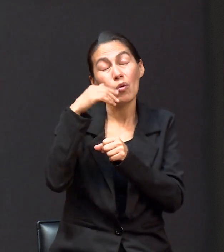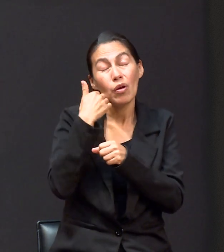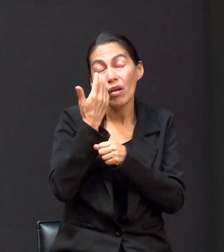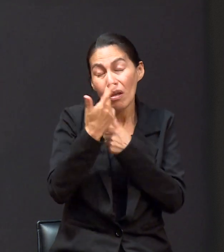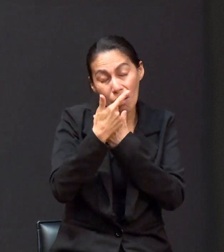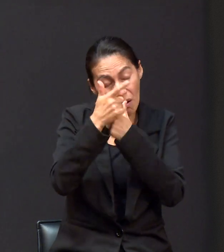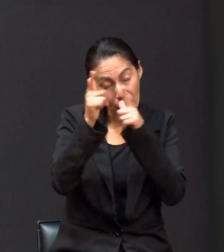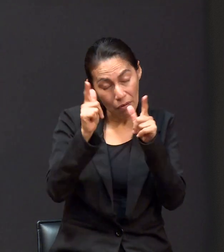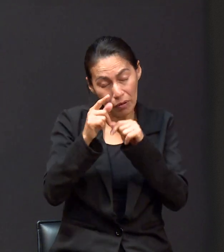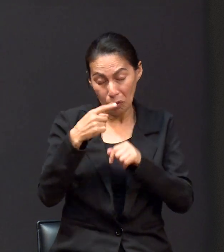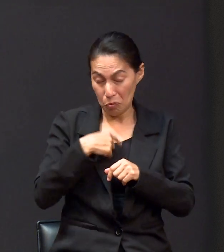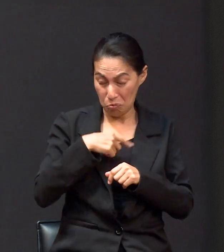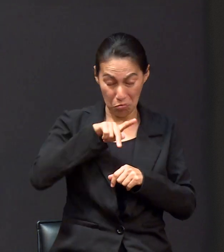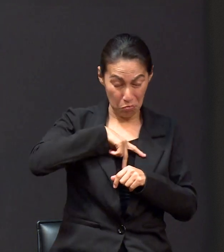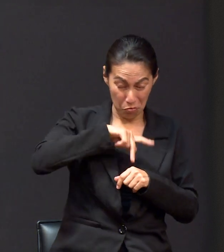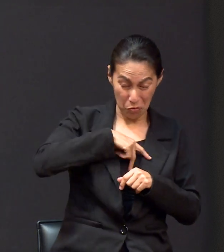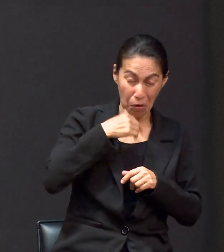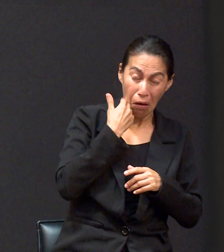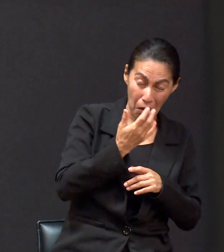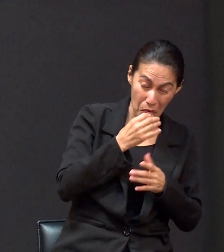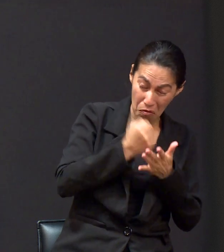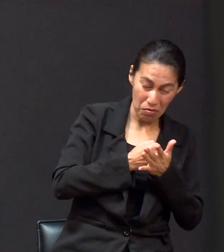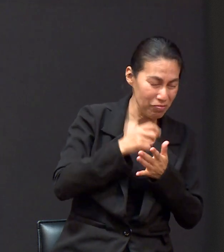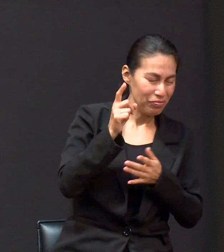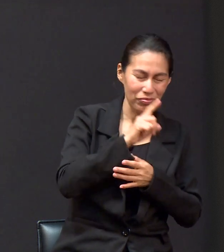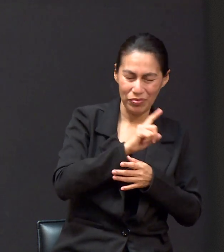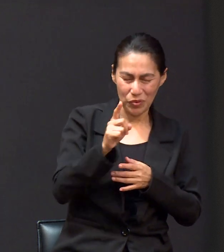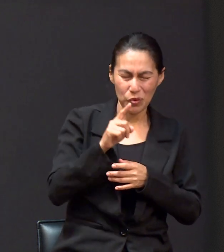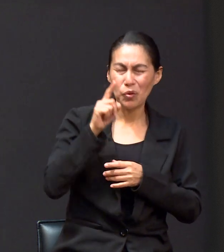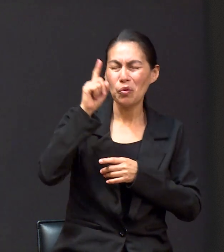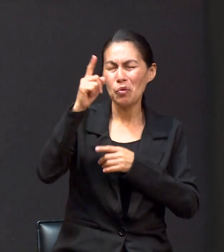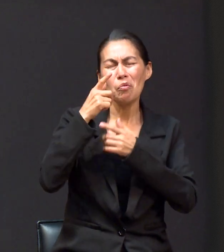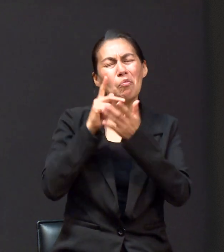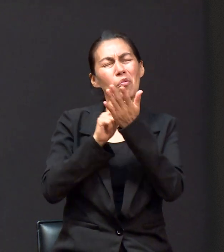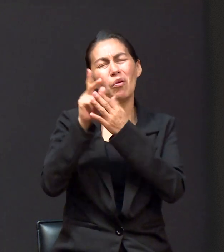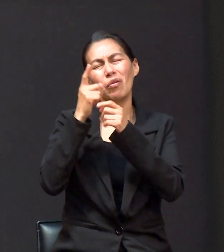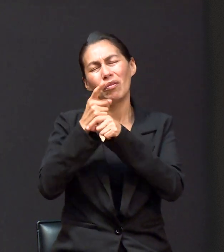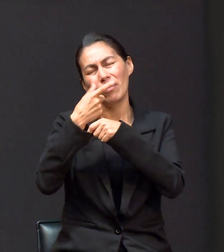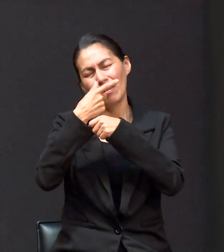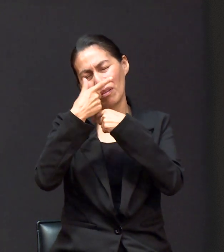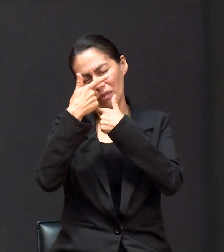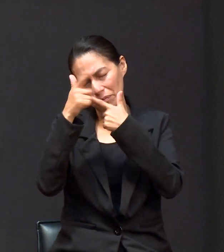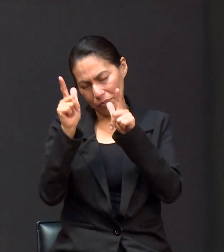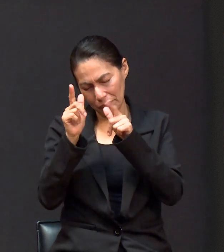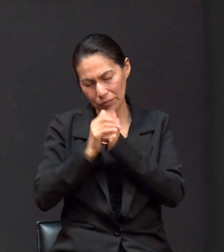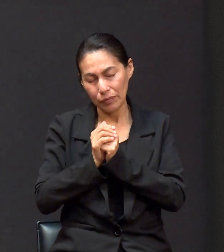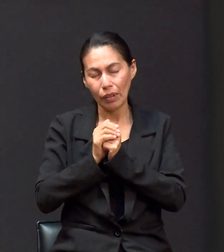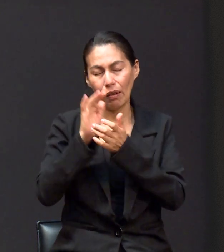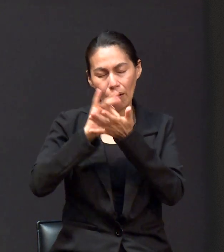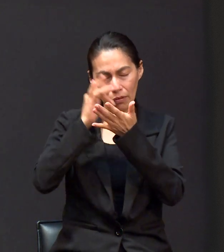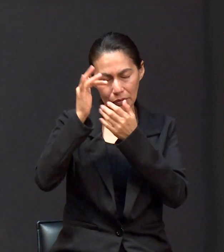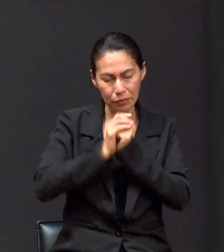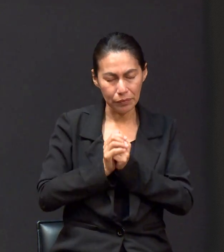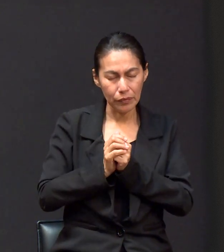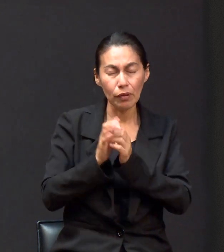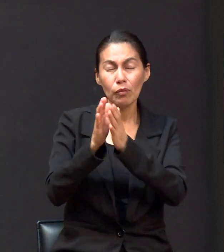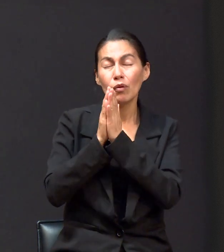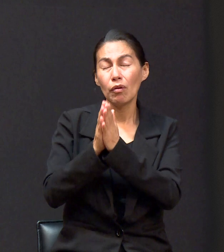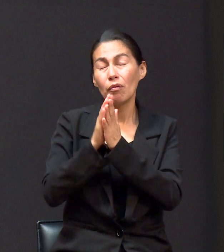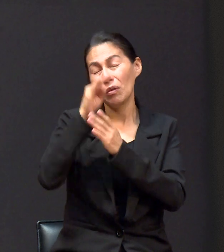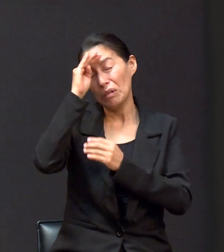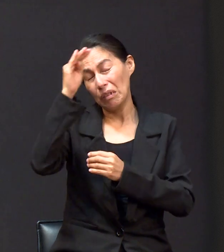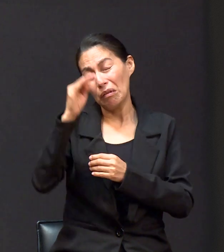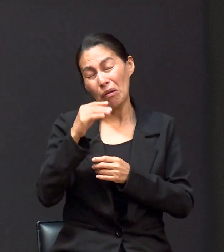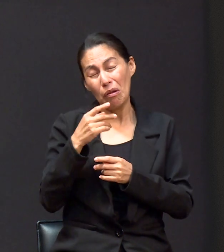nuestro, como nosotros esperamos o queremos que las cosas pasen. Danos paciencia, Padre, para